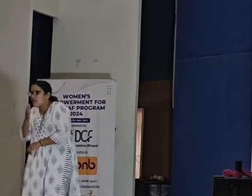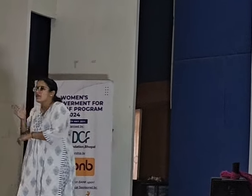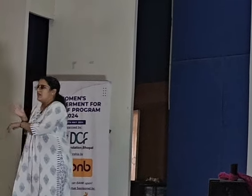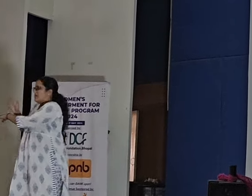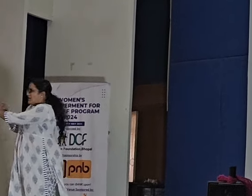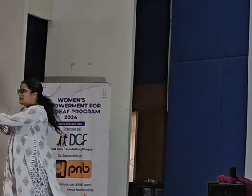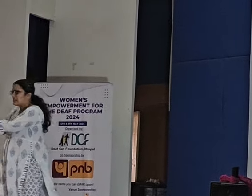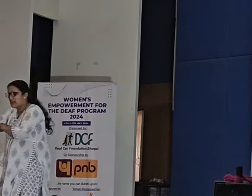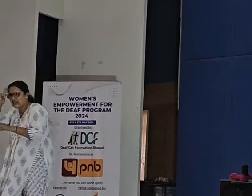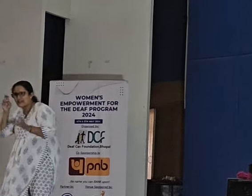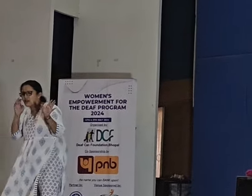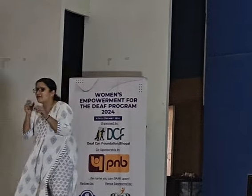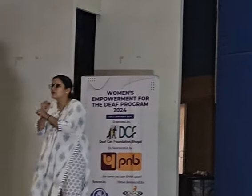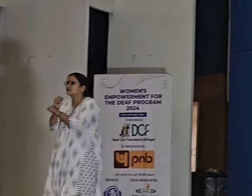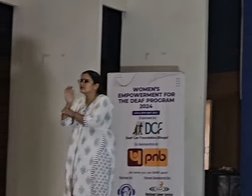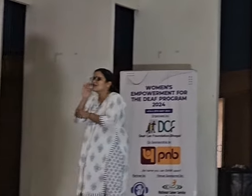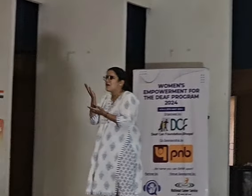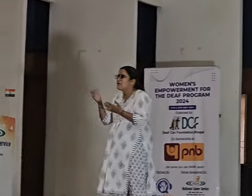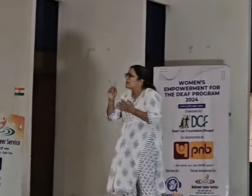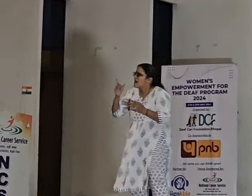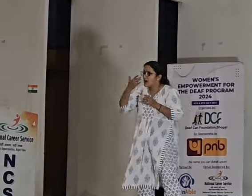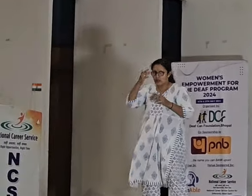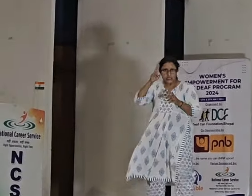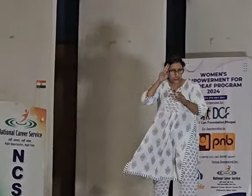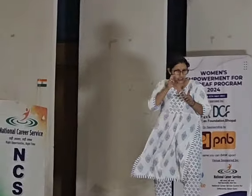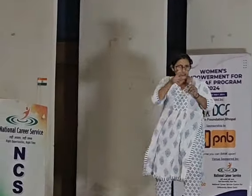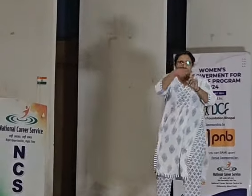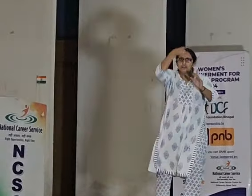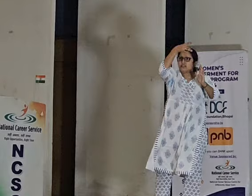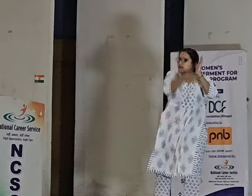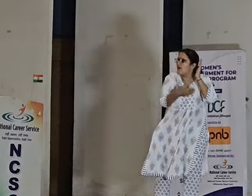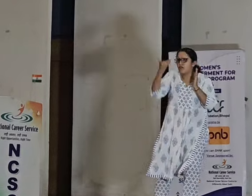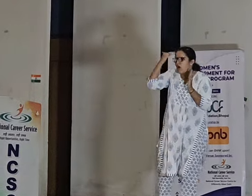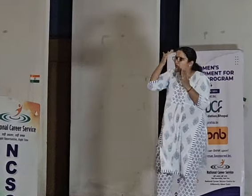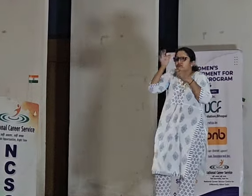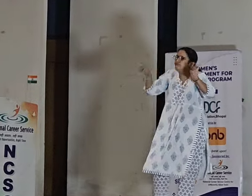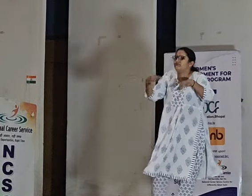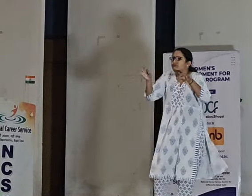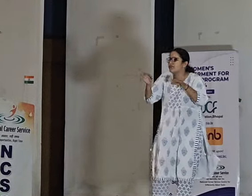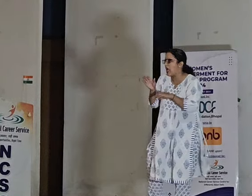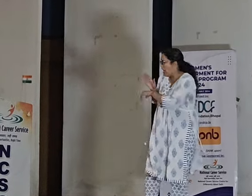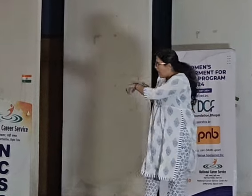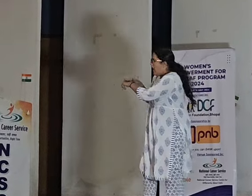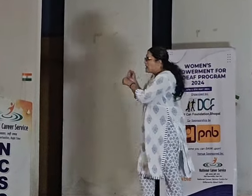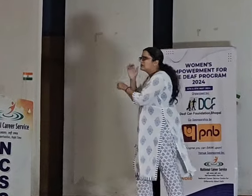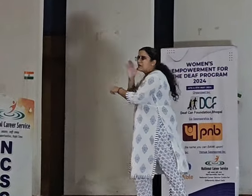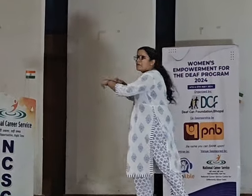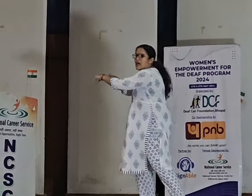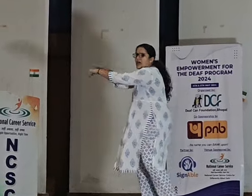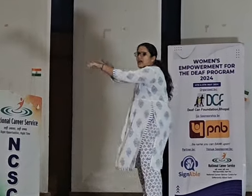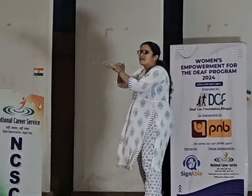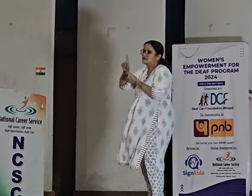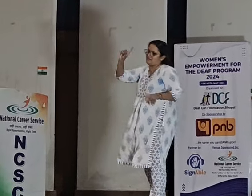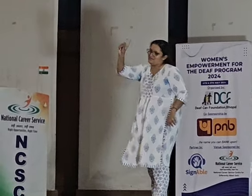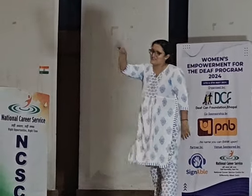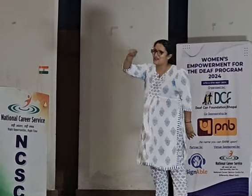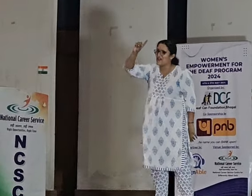अगर जैसे कि कोई पर्सन है जिसको अशर है और हमें नहीं पता है कि उसको अशर है तो हमें ऐसी ही बात करना शुरू नहीं कर देना